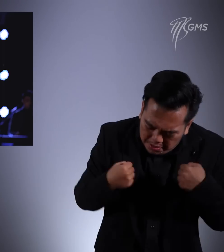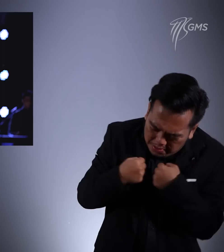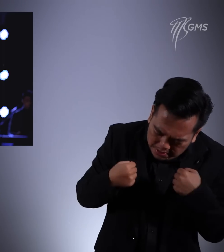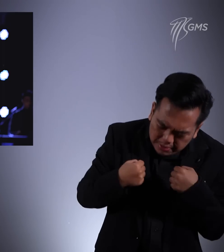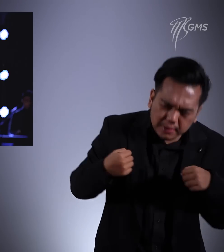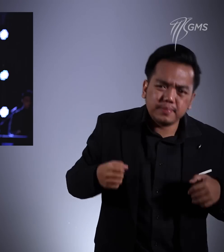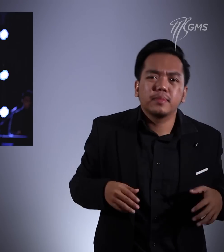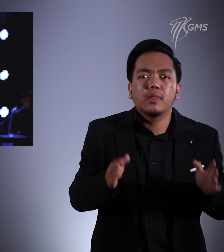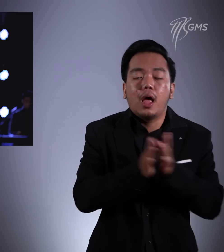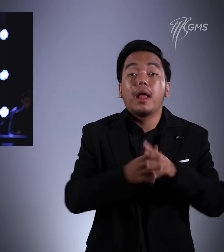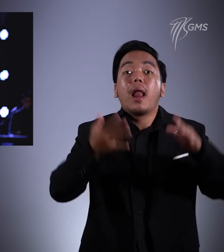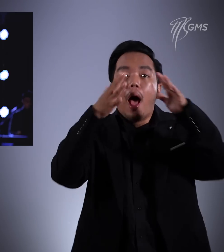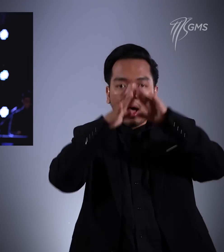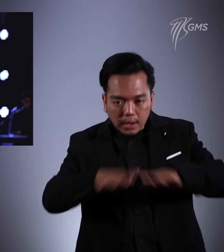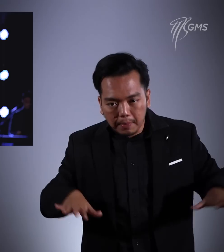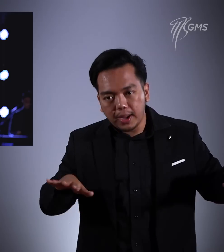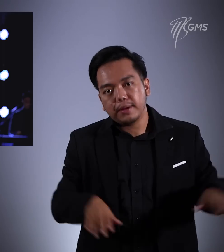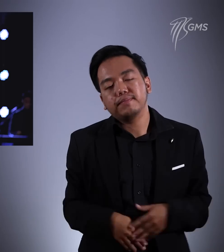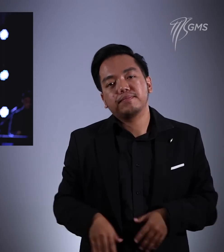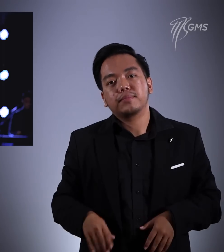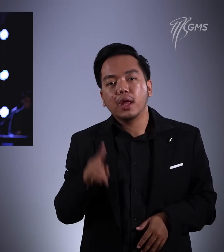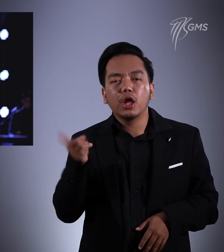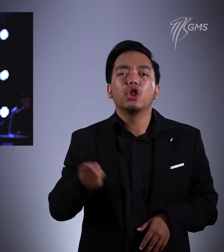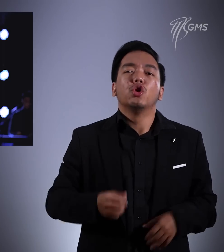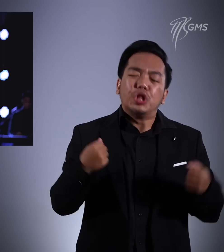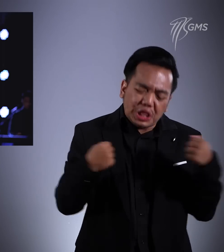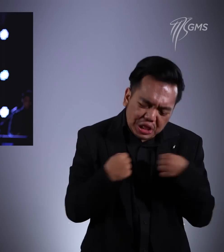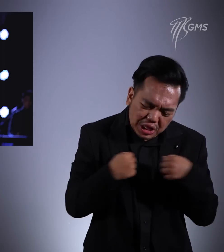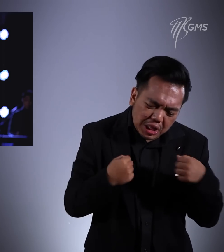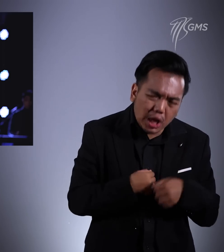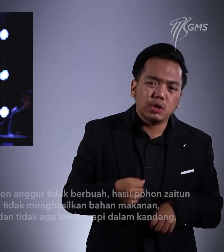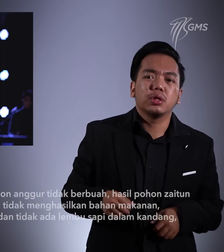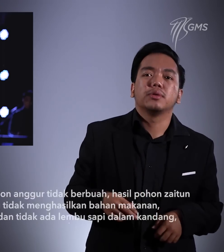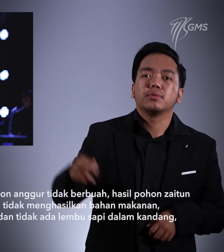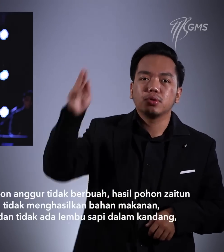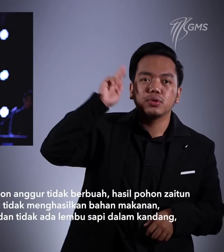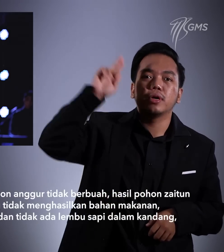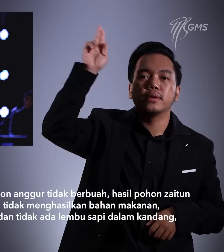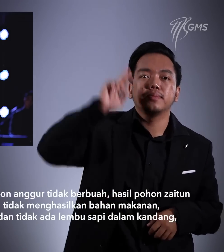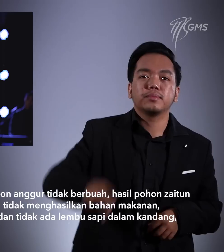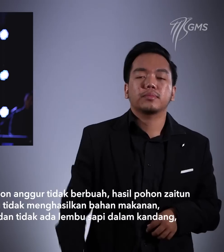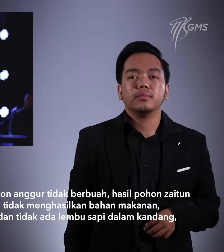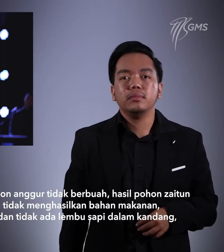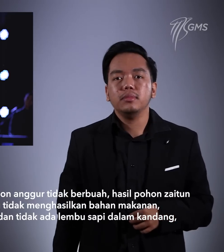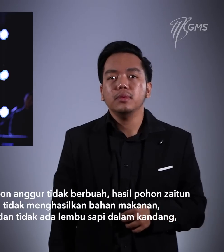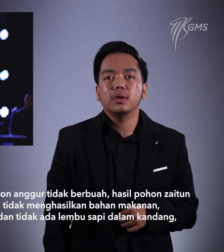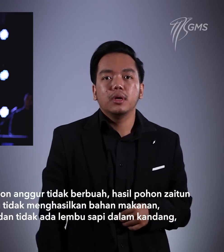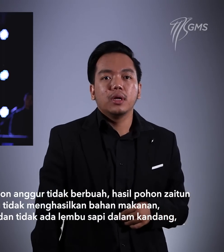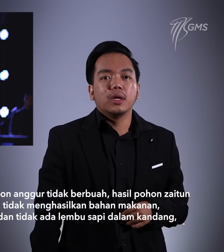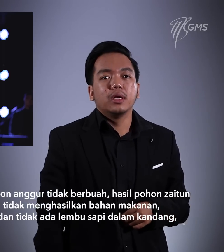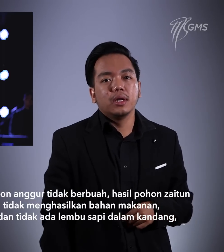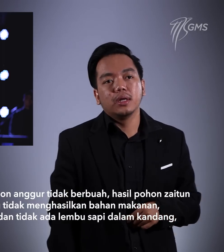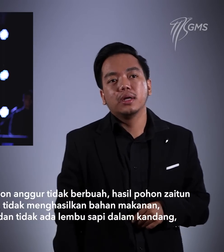called holy fear. Rasa takut itu namanya takut ilahi. Ayat 17, saya sudah mau selesai. Wow, cepat sekali sudah. Satu pasal